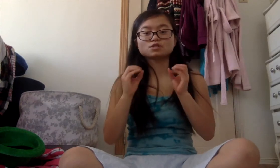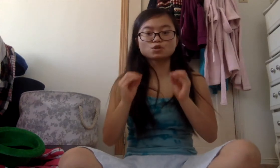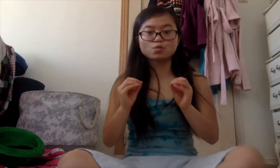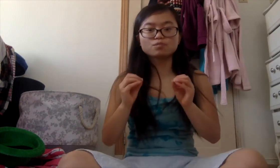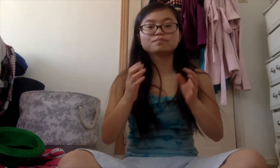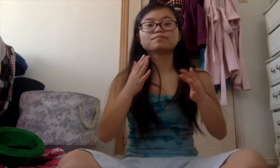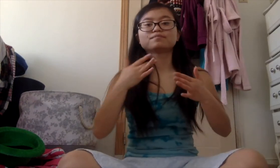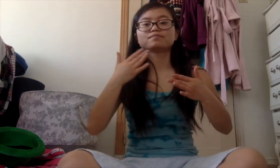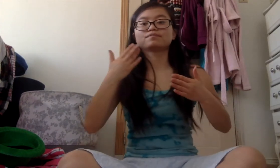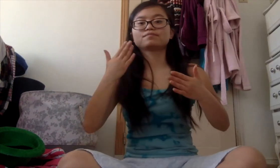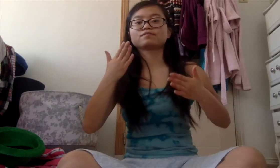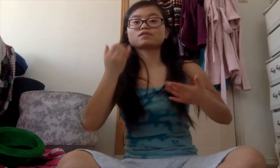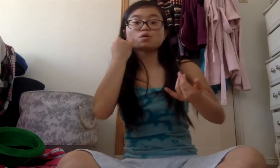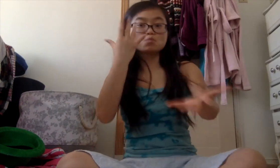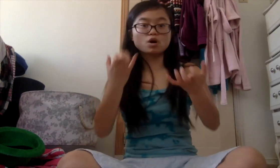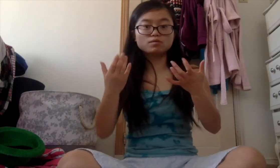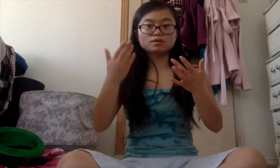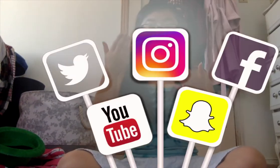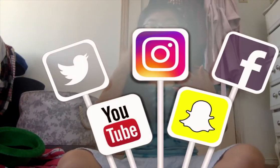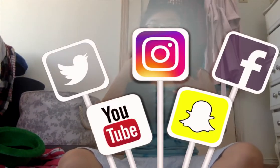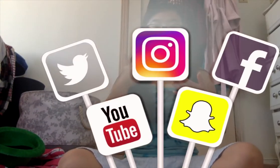叫爸啊，